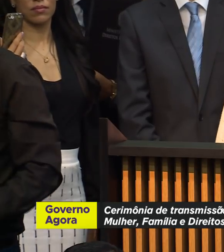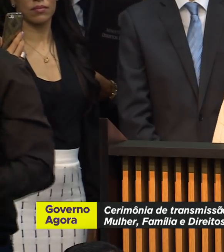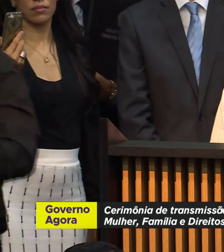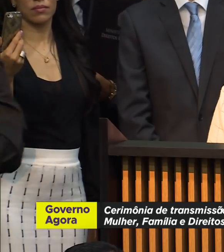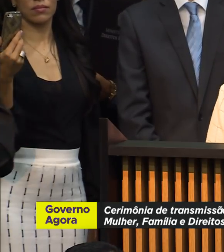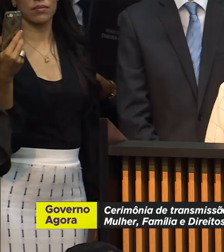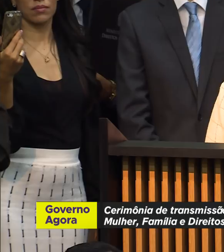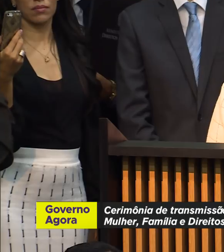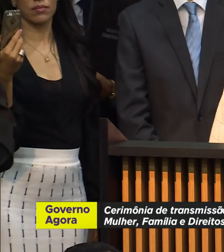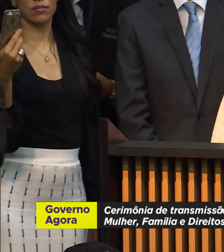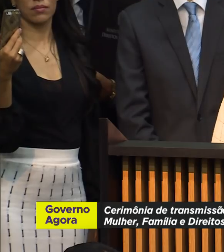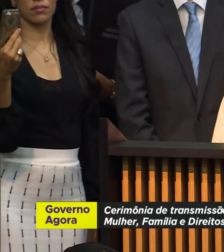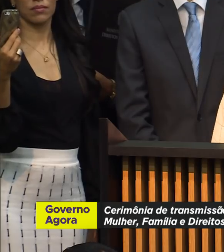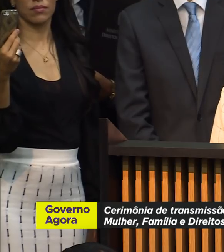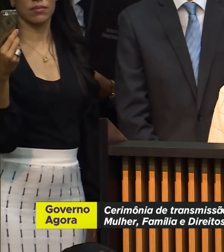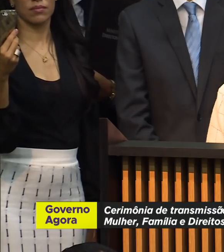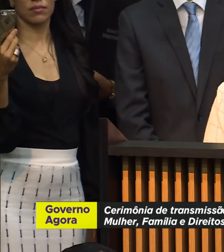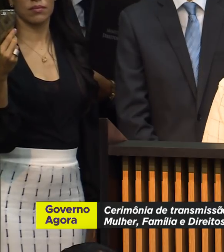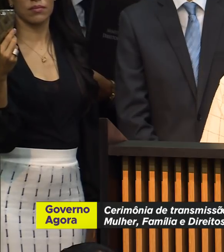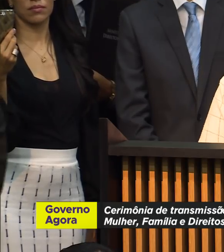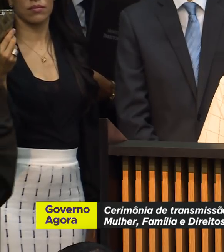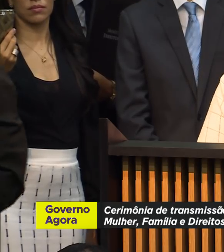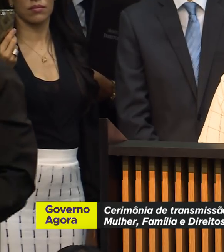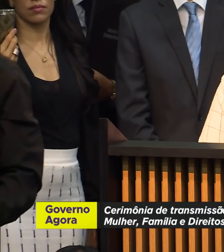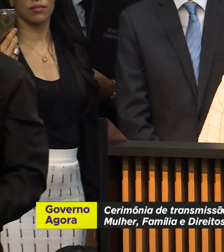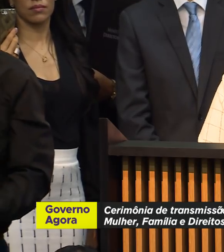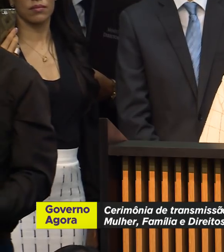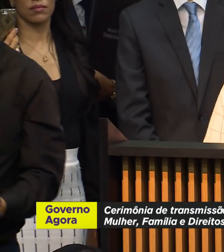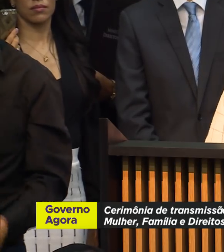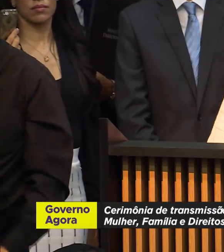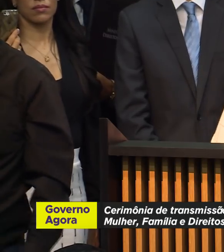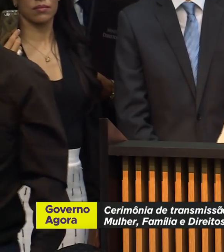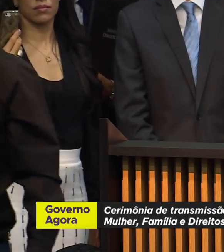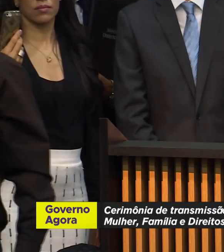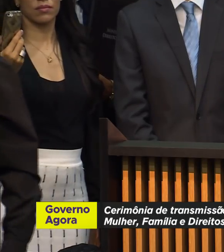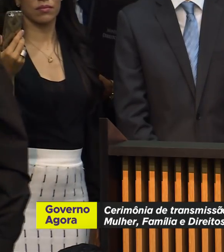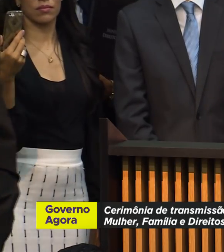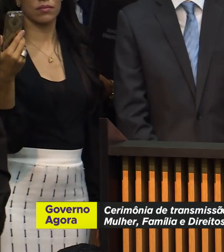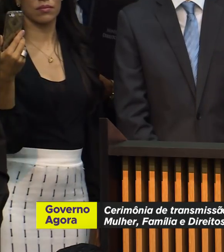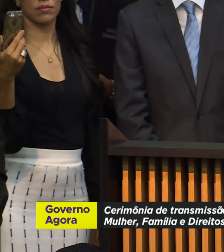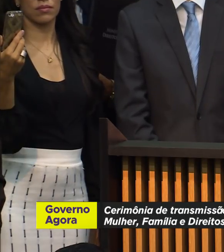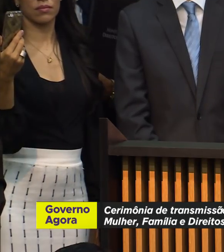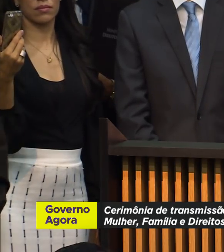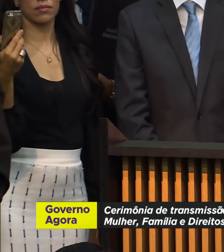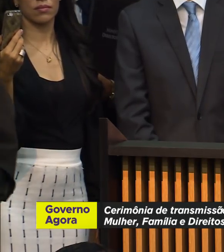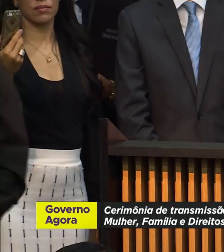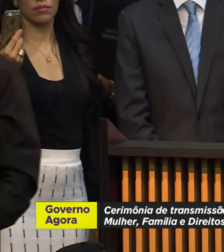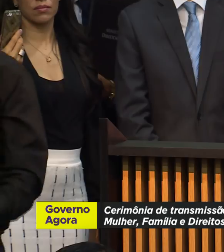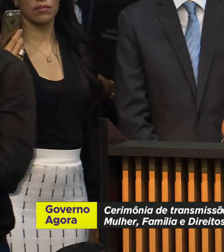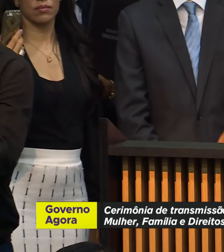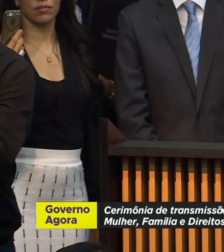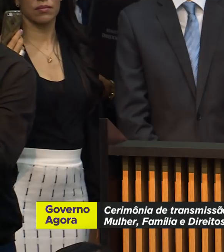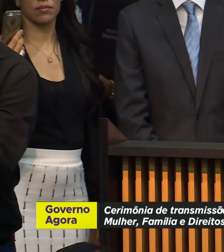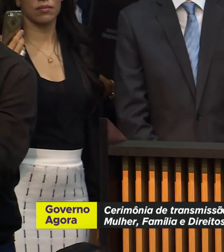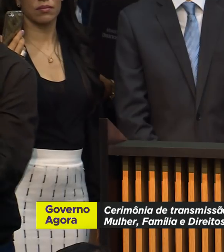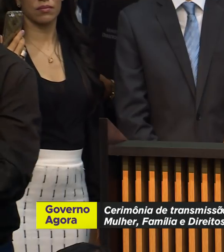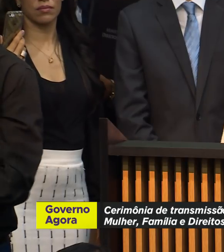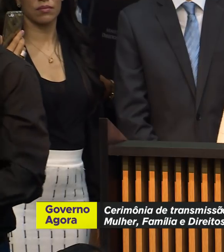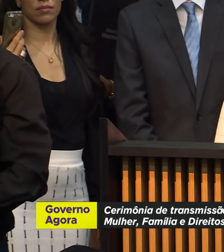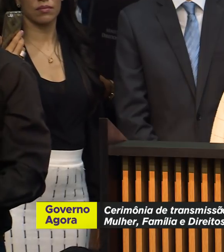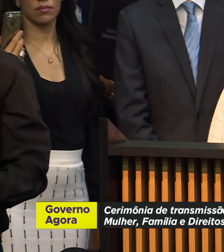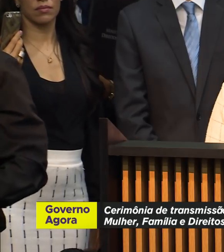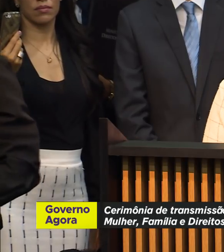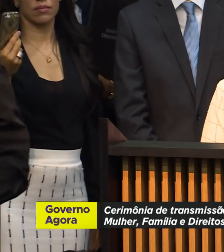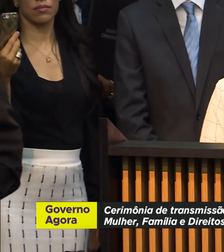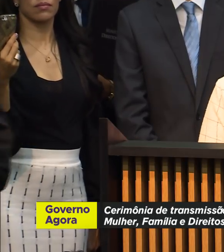viva, as mães que estão comigo hoje em Brasília e que foram obrigadas a enterrar uma criança viva, elas contam que quando se